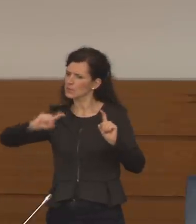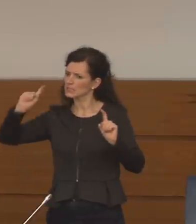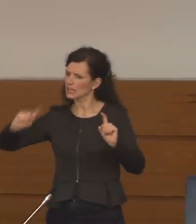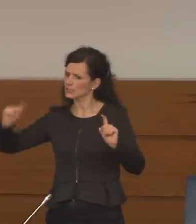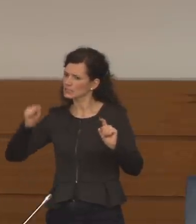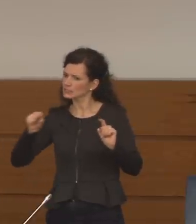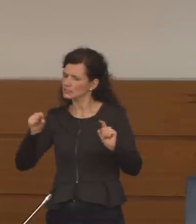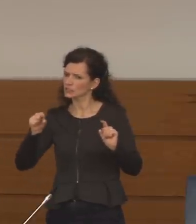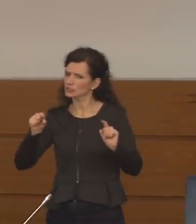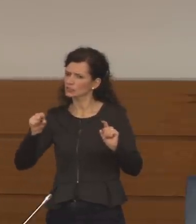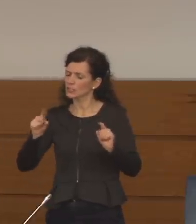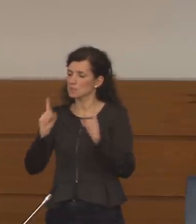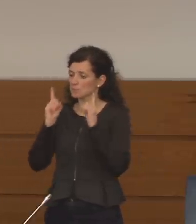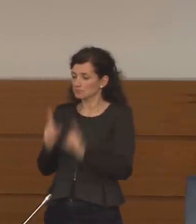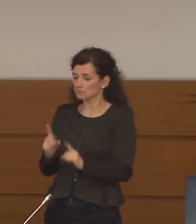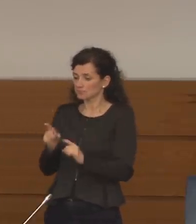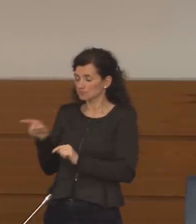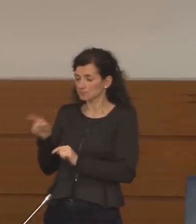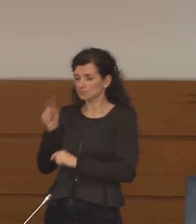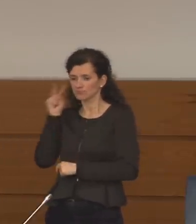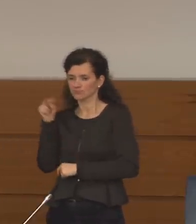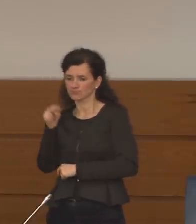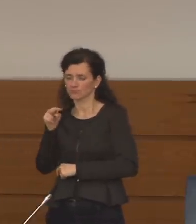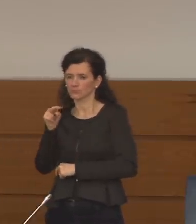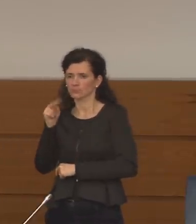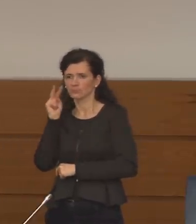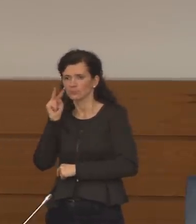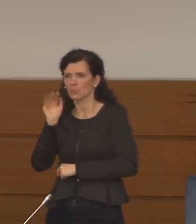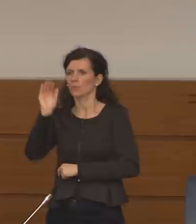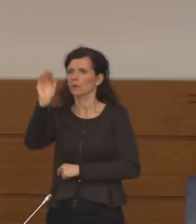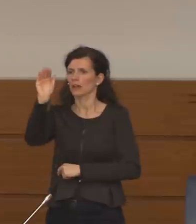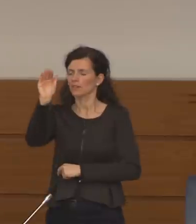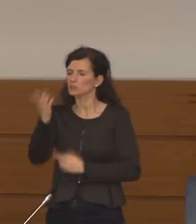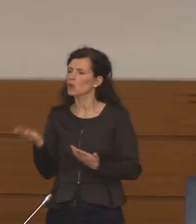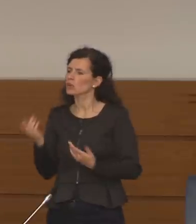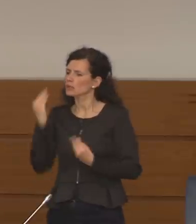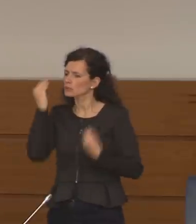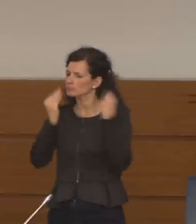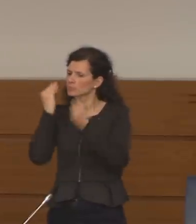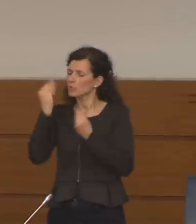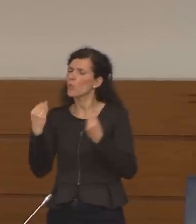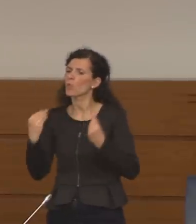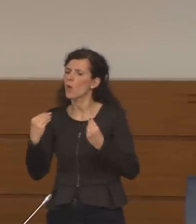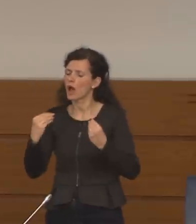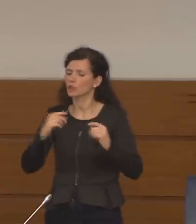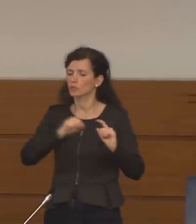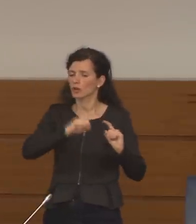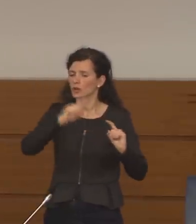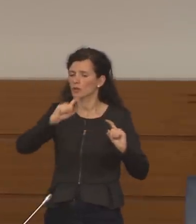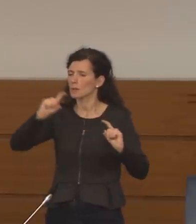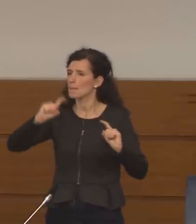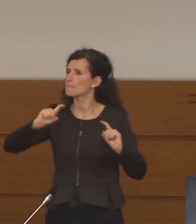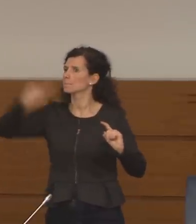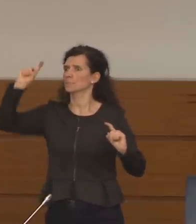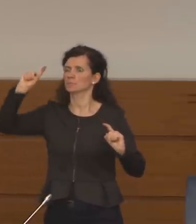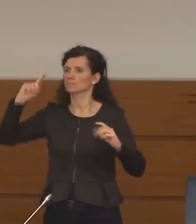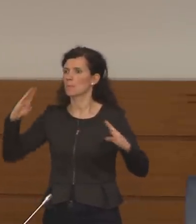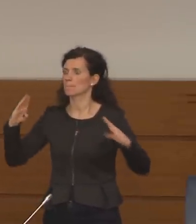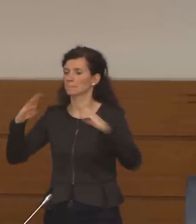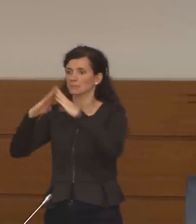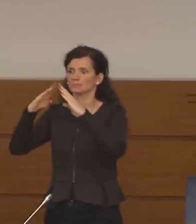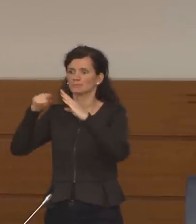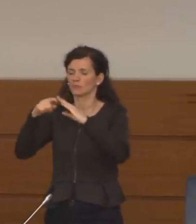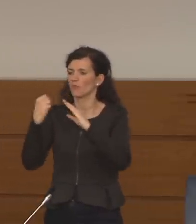secondo le vostre previsioni proiezioni quando si raggiungerà il picco in italia e soprattutto